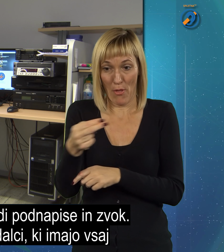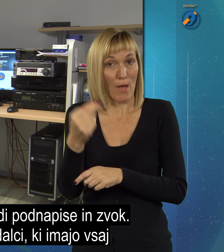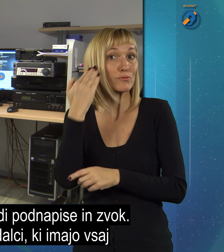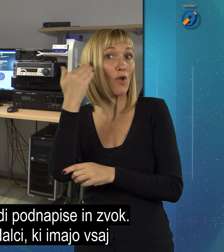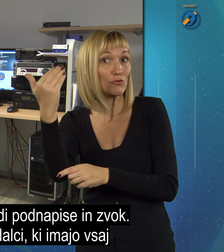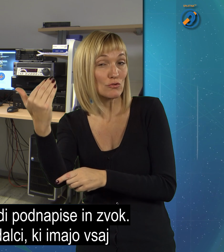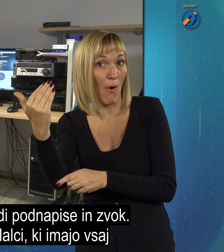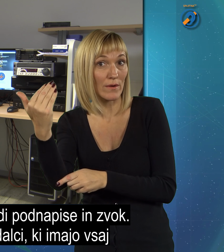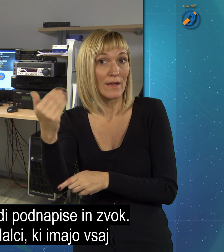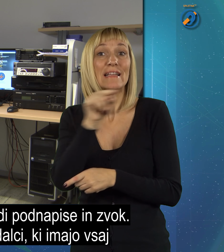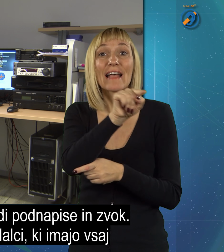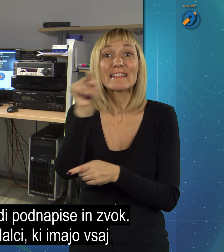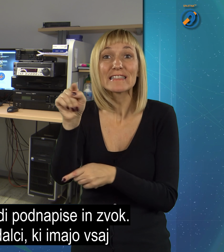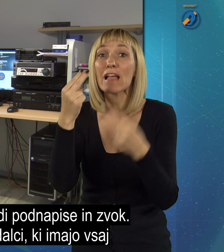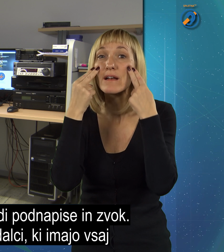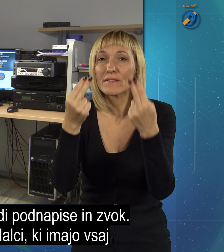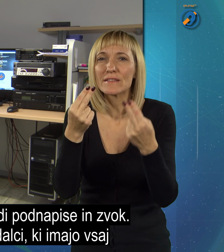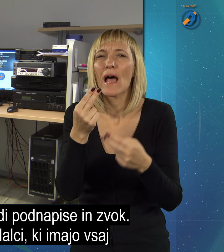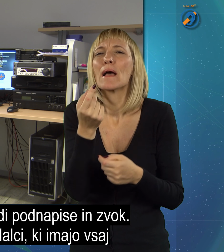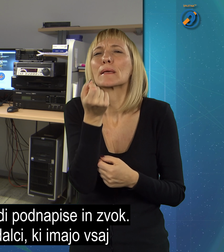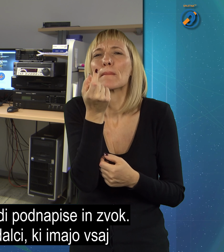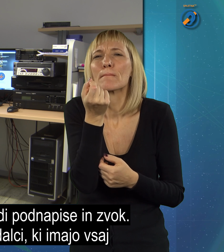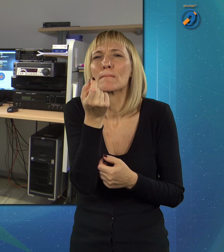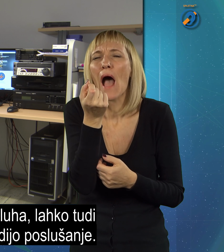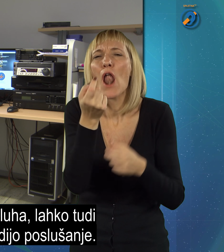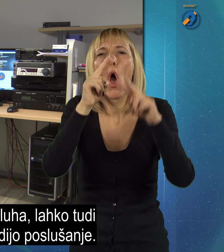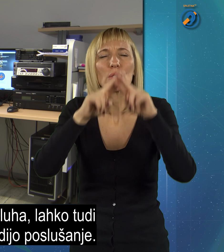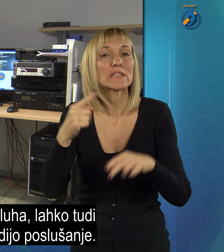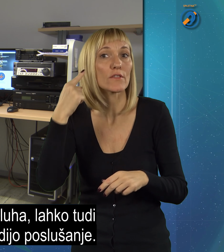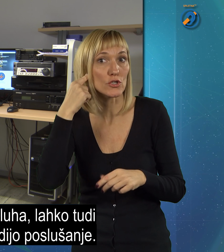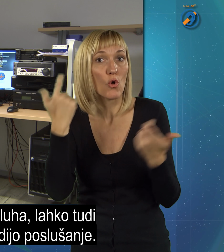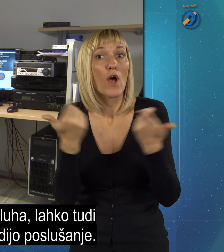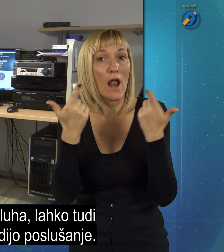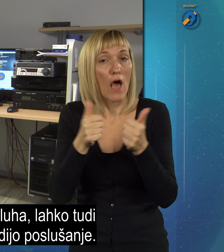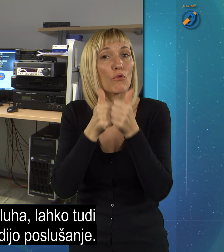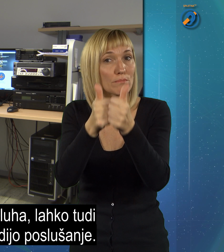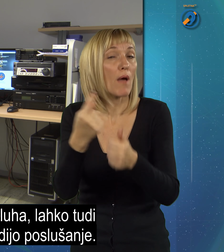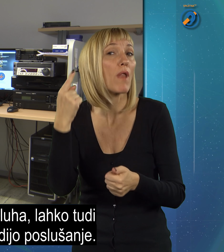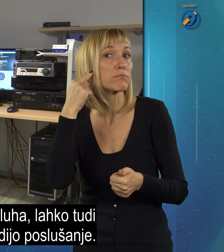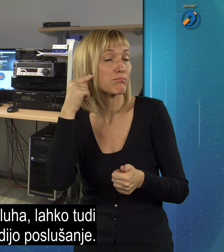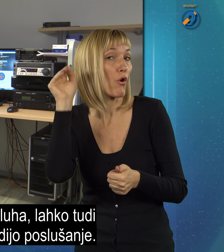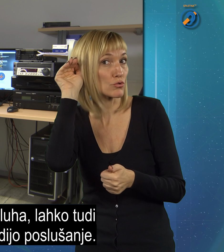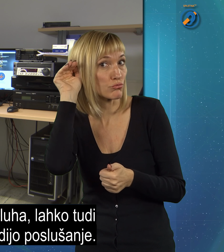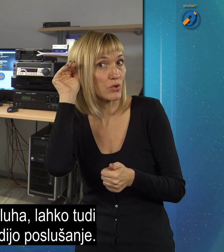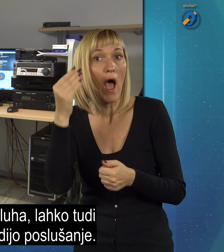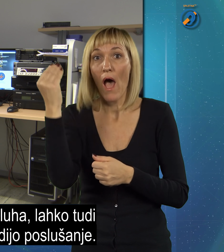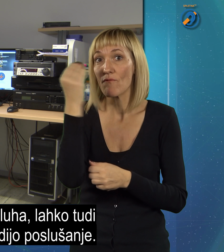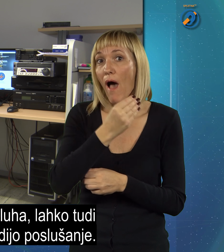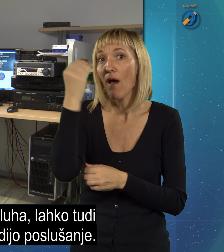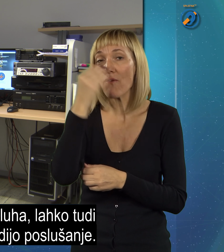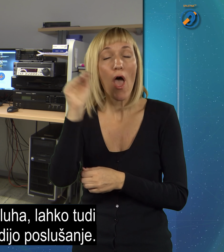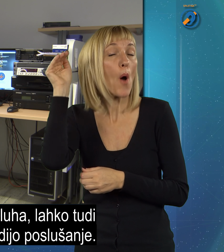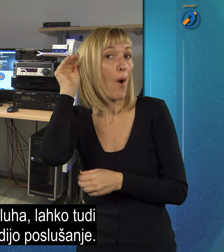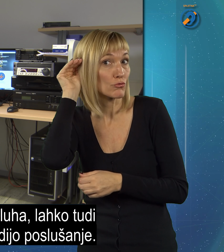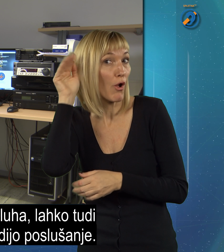tudi podnapise in zvok, tako da tisti gledalci, ki imajo vsaj kakšen ostanek sluha, lahko tudi poslušajo, torej vadijo